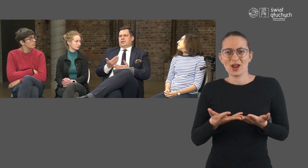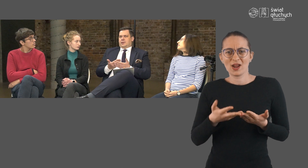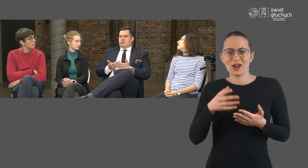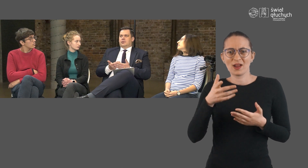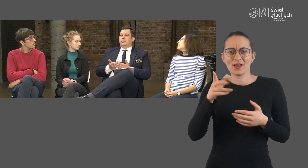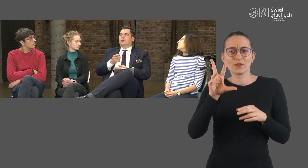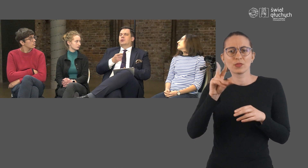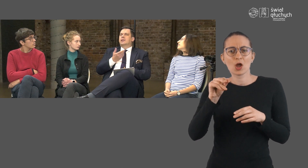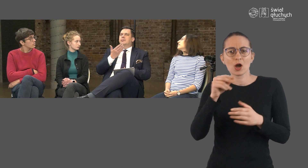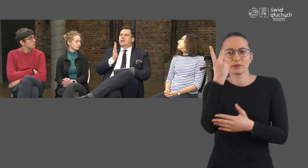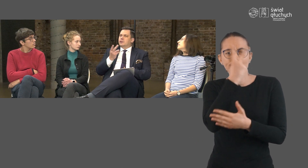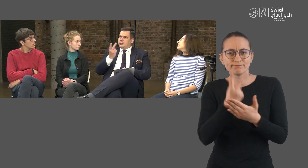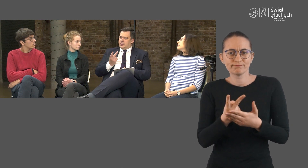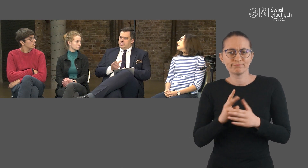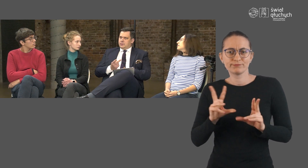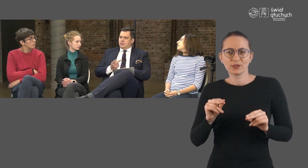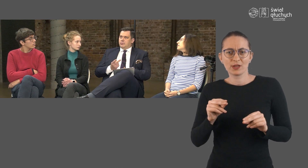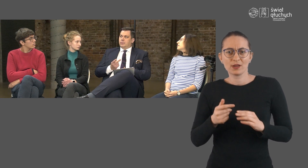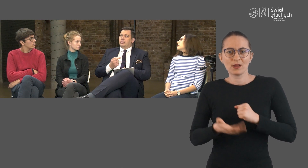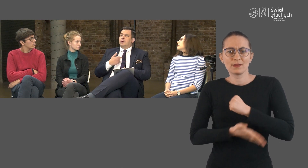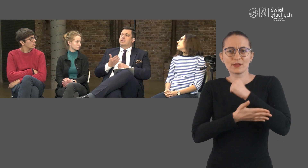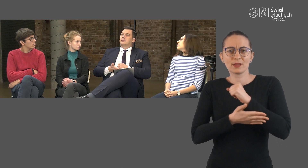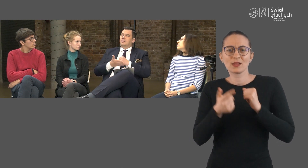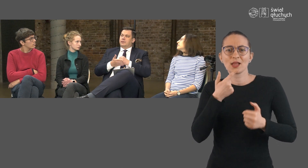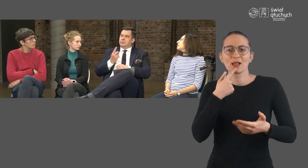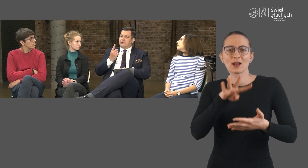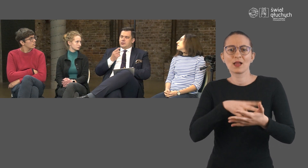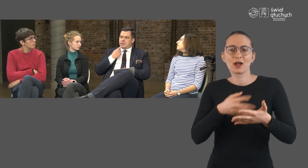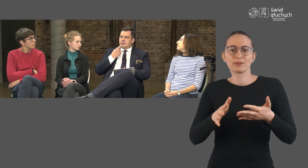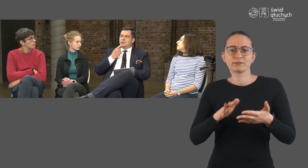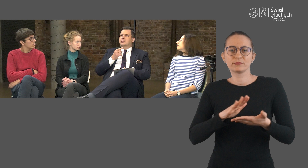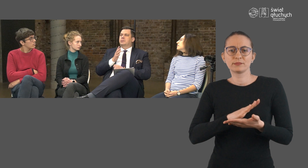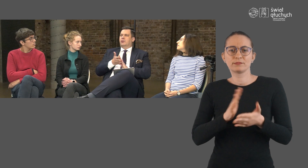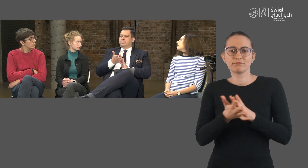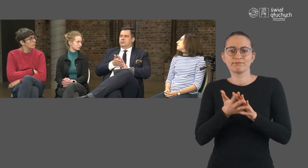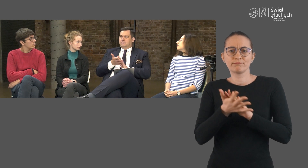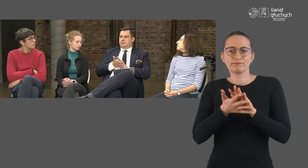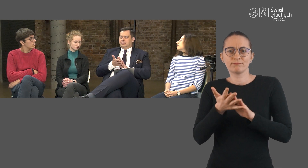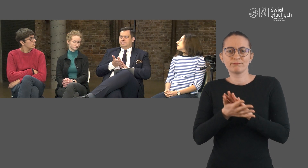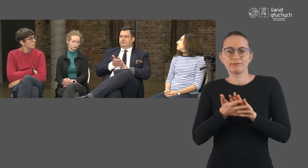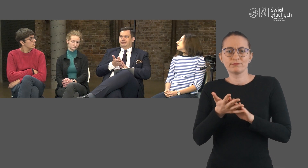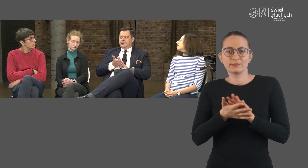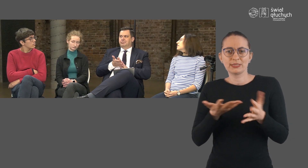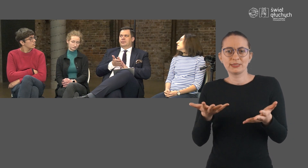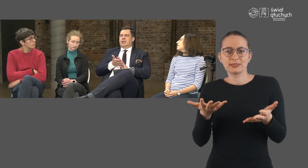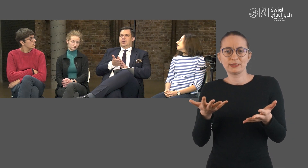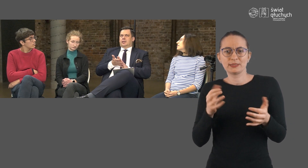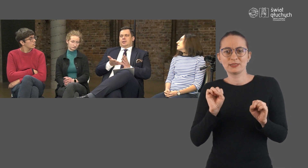Ja mówię, dlaczego? Bo ona nie będzie czytać, bo jej podstawowy pierwszy język to jest migowy.